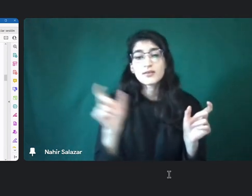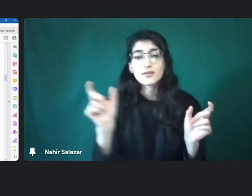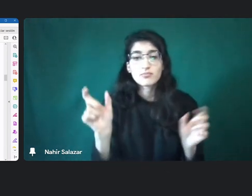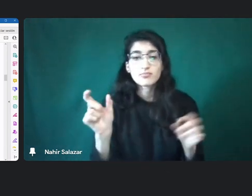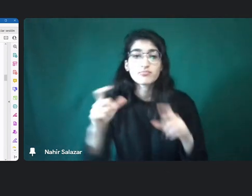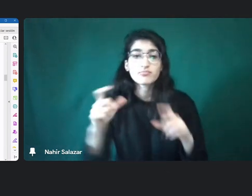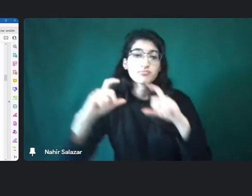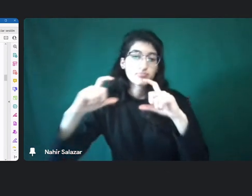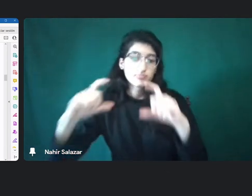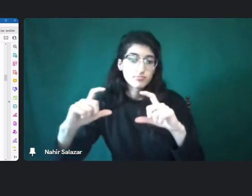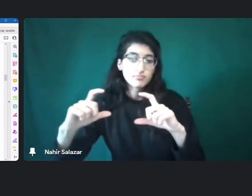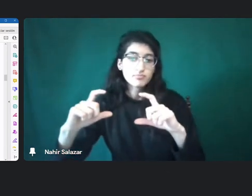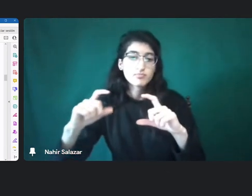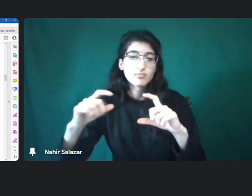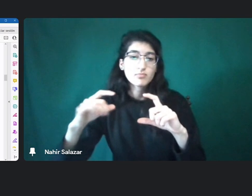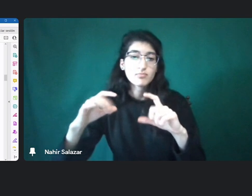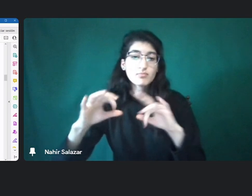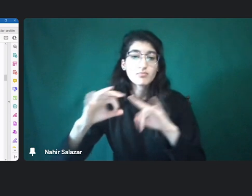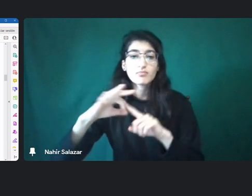bloque.